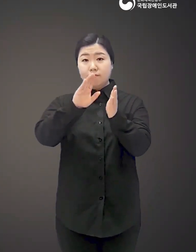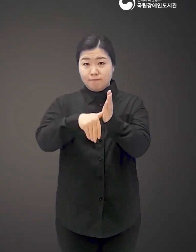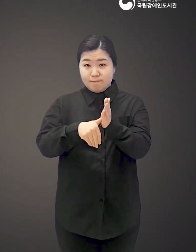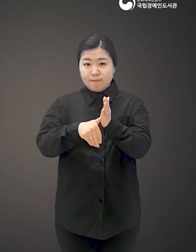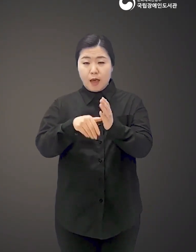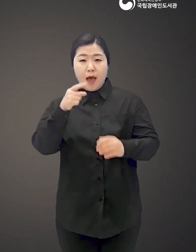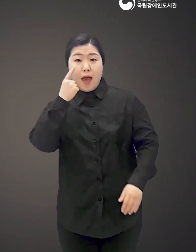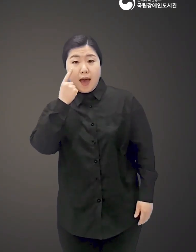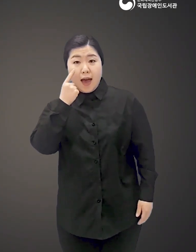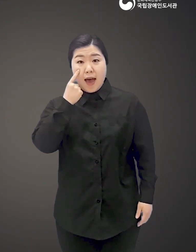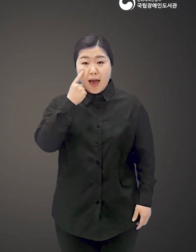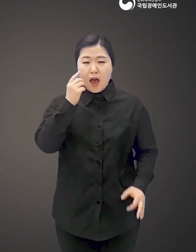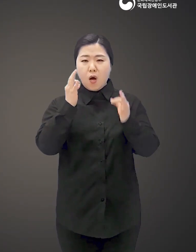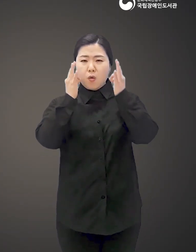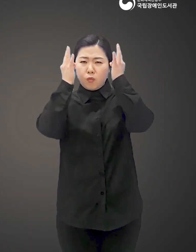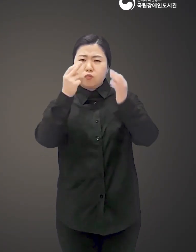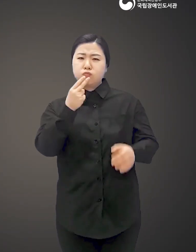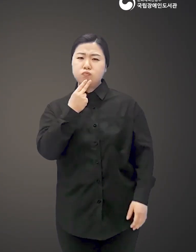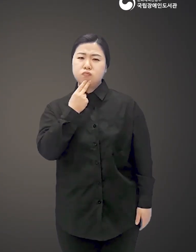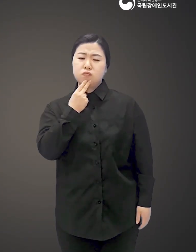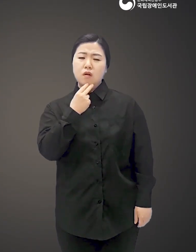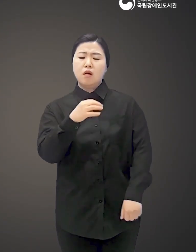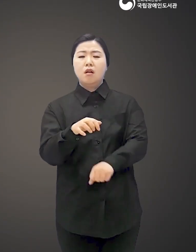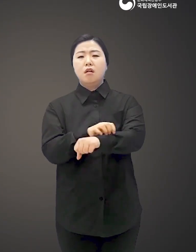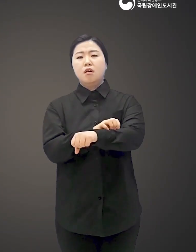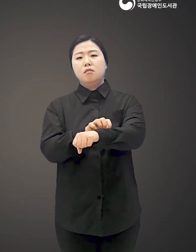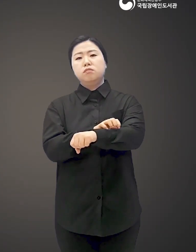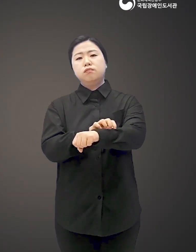수업 시간에도 무언가를 시도하지 않고